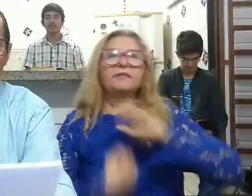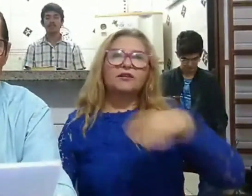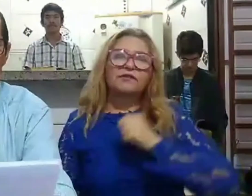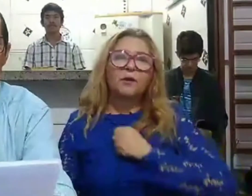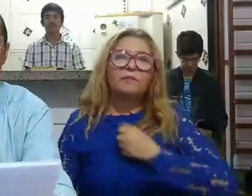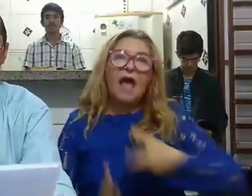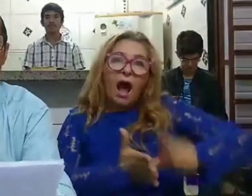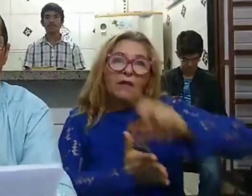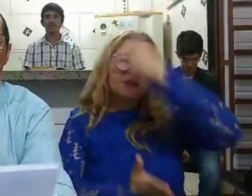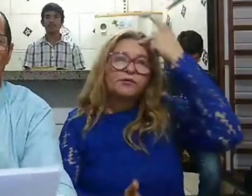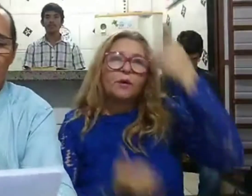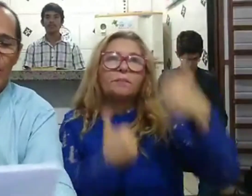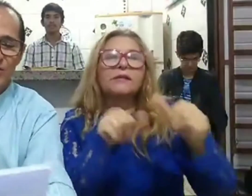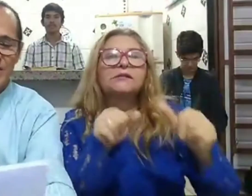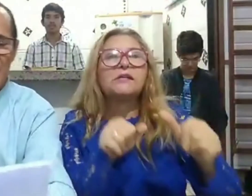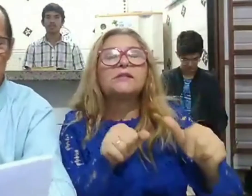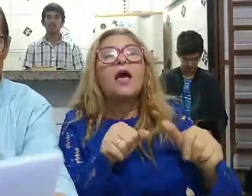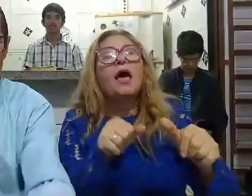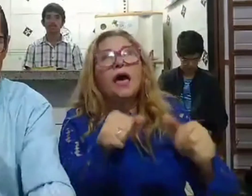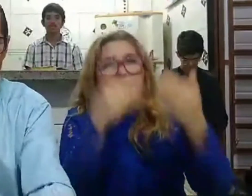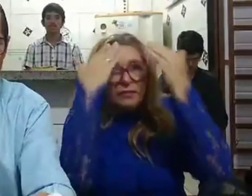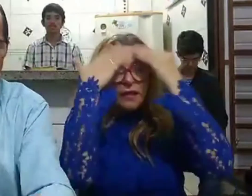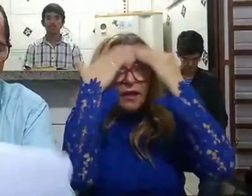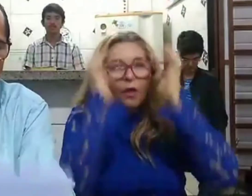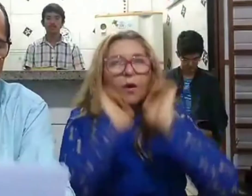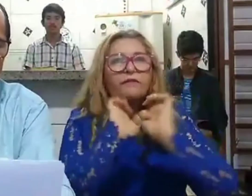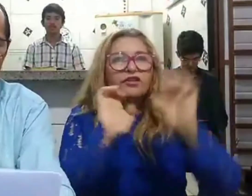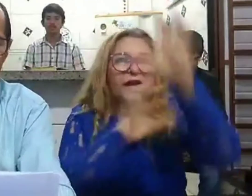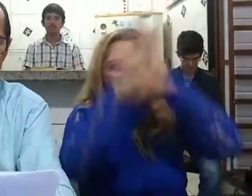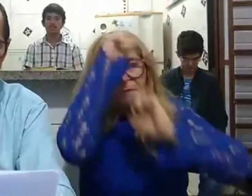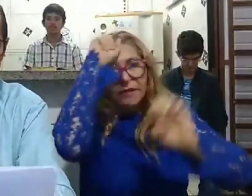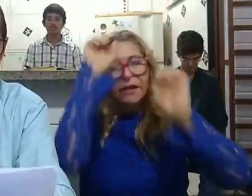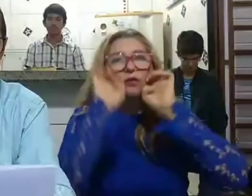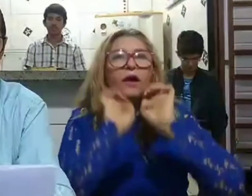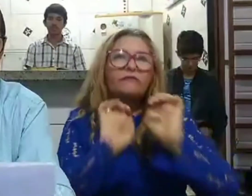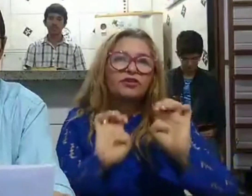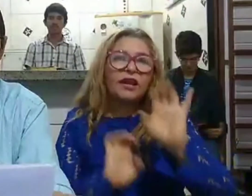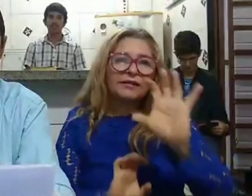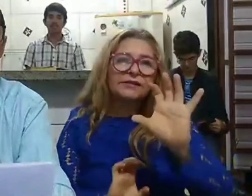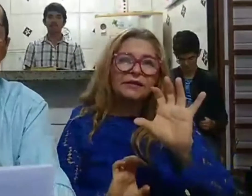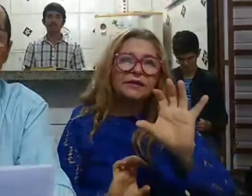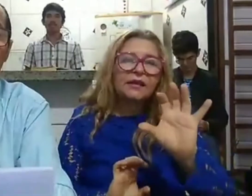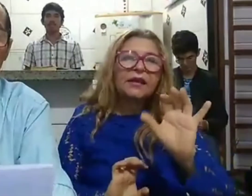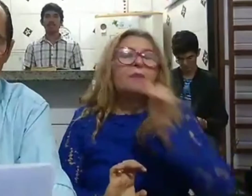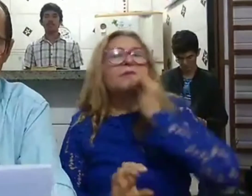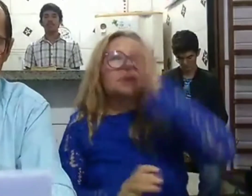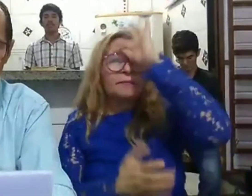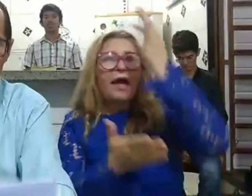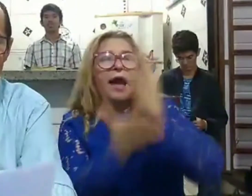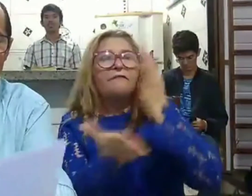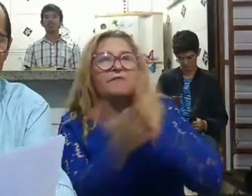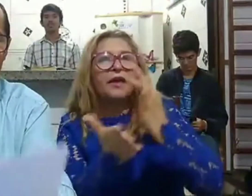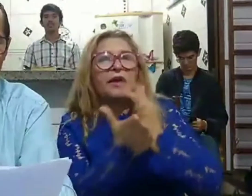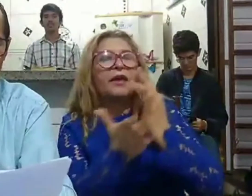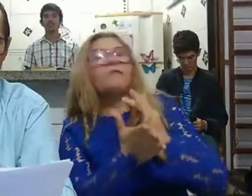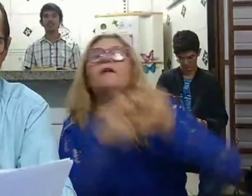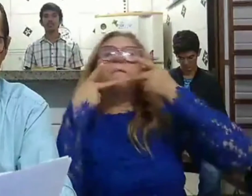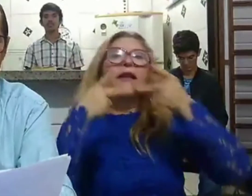ouvir o evangelho. Romanos 10:17 diz: E assim, a fé vem